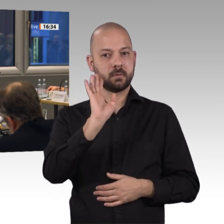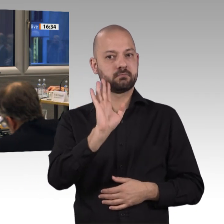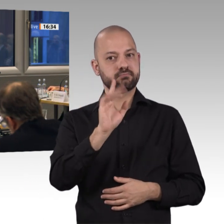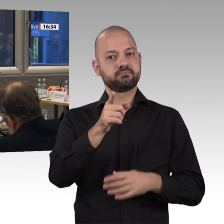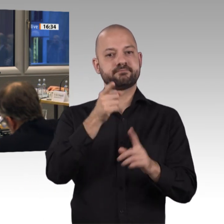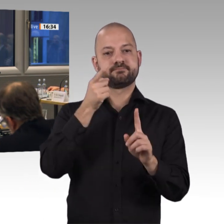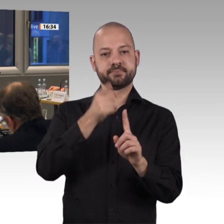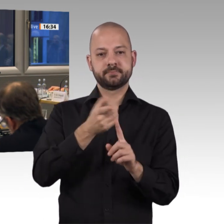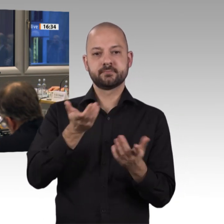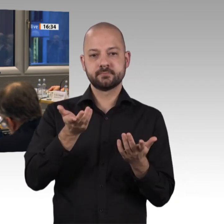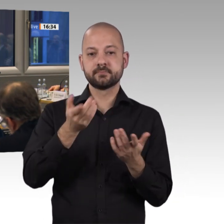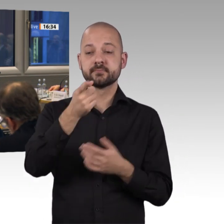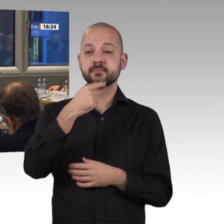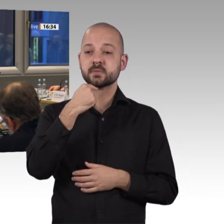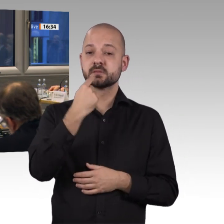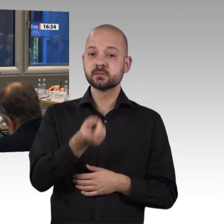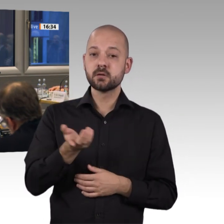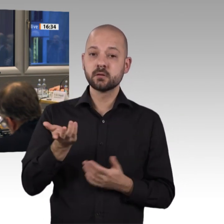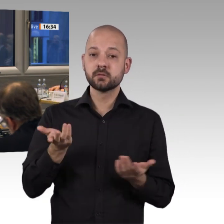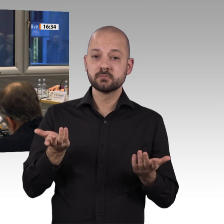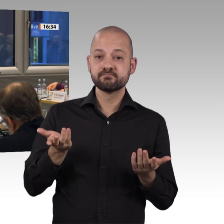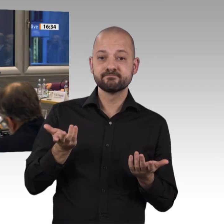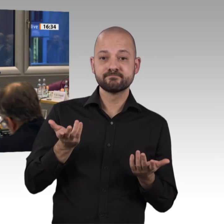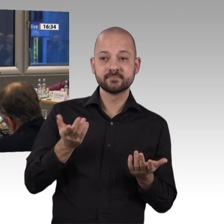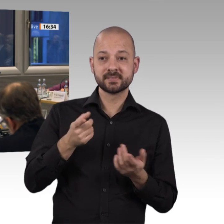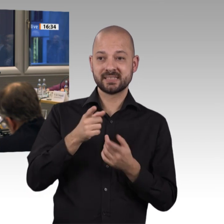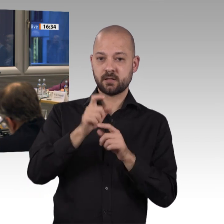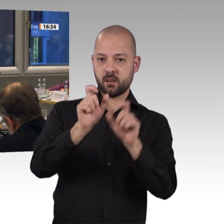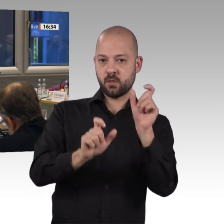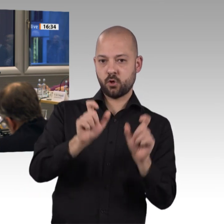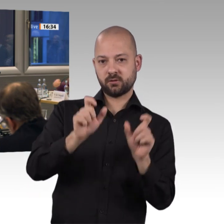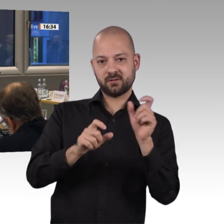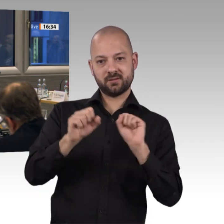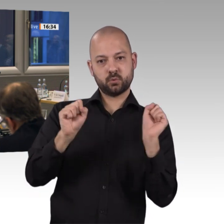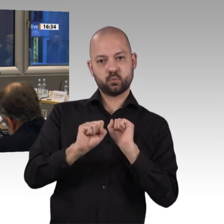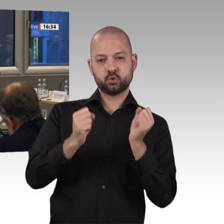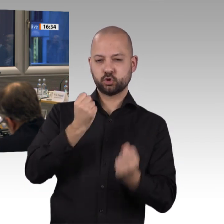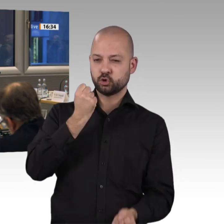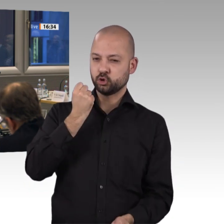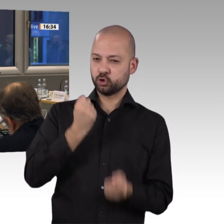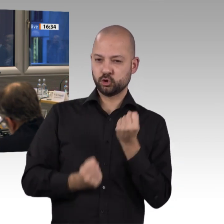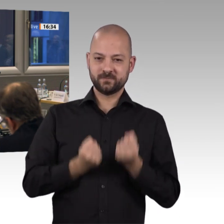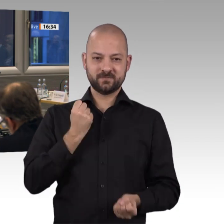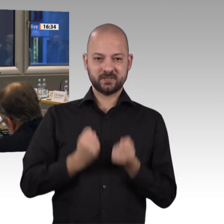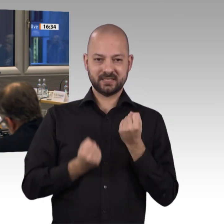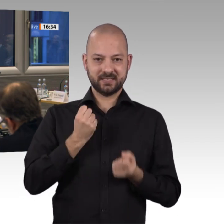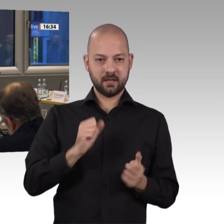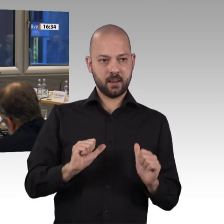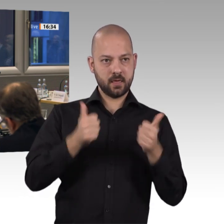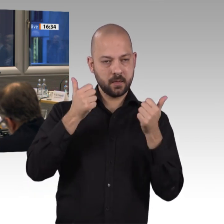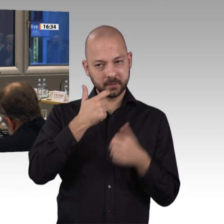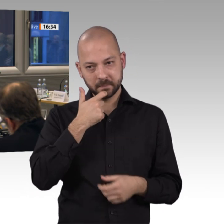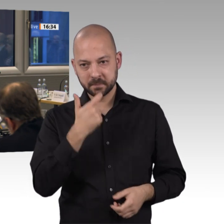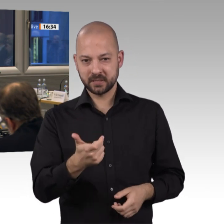auch noch mal herausstellen. Aber ich bleibe heute mal hartnäckig bei der Frage der Entlastung von Familien mit minderjährigen behinderten